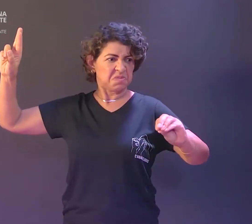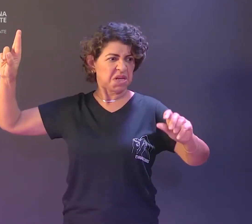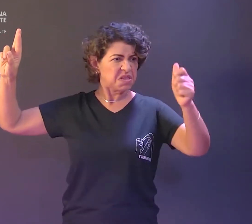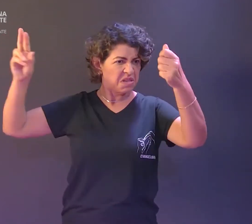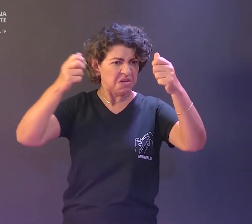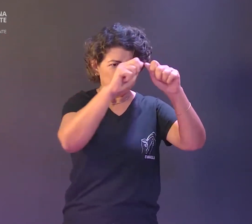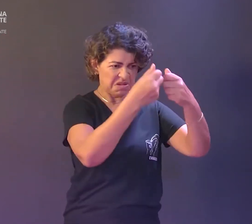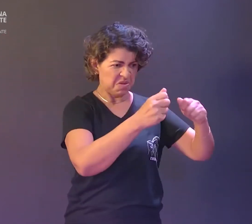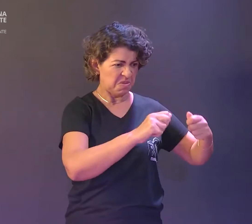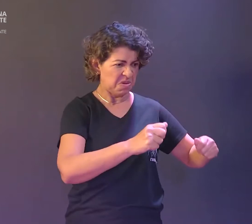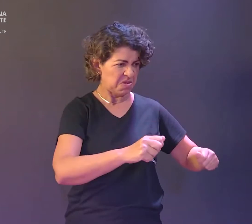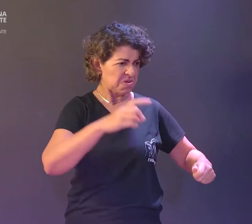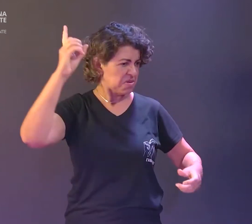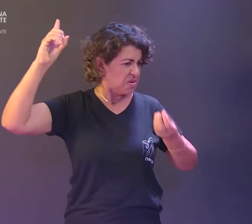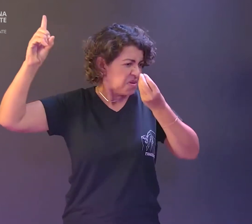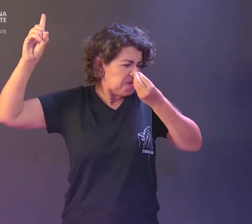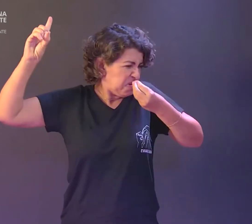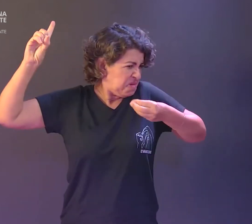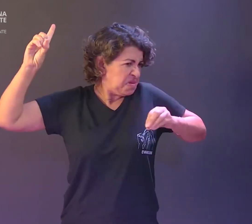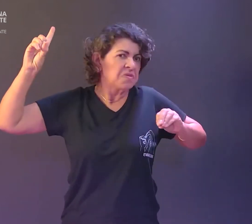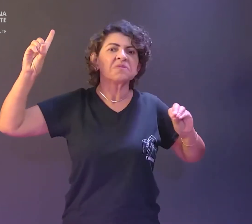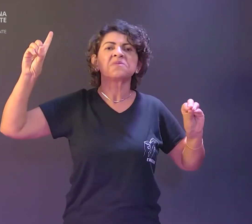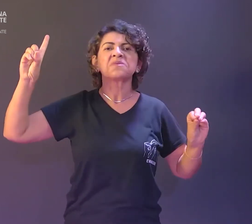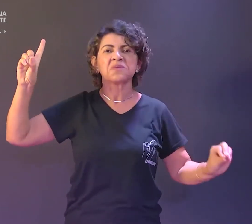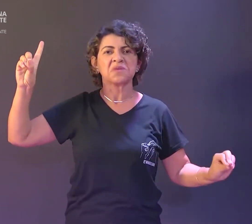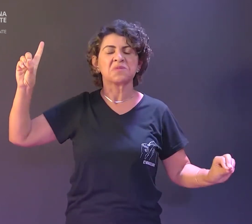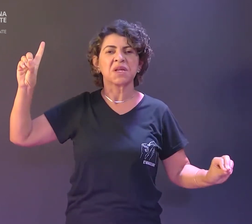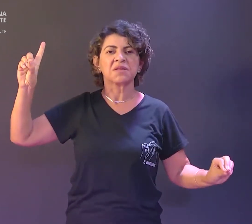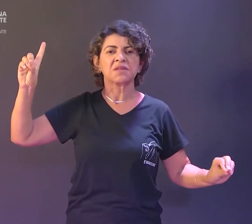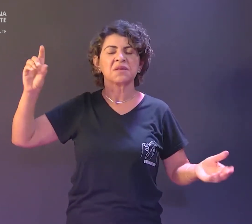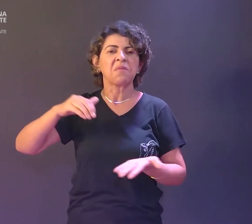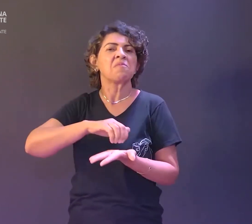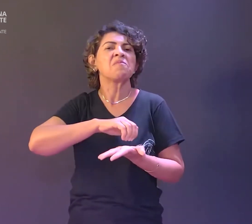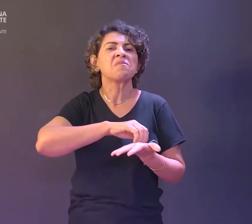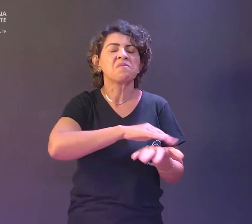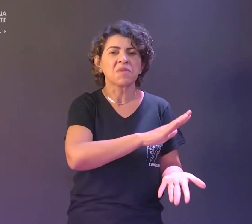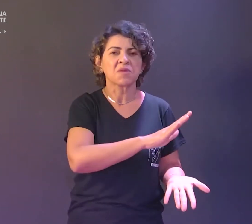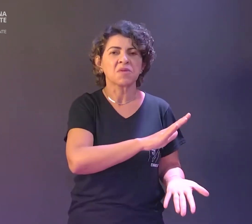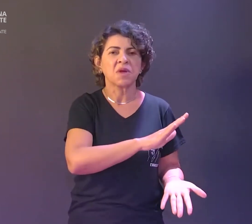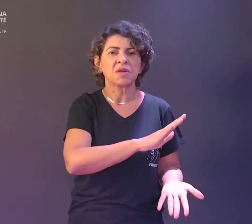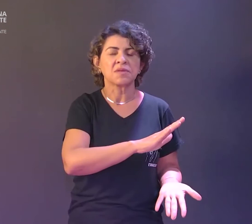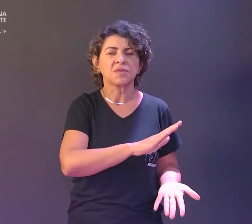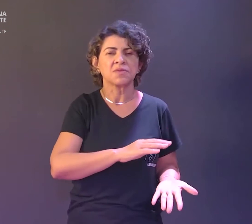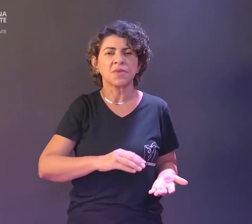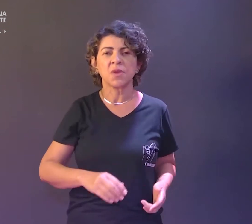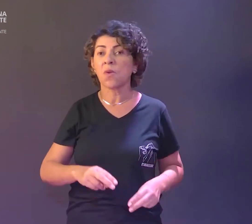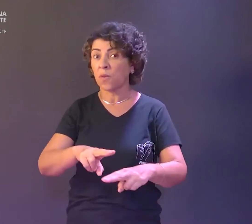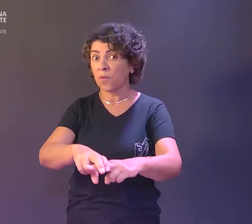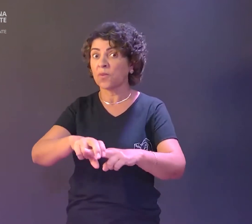ele rejeita quem ergue altares em seu próprio coração. Por isso, é